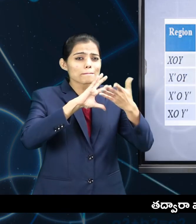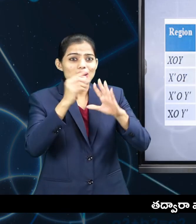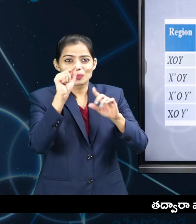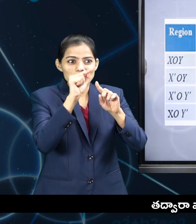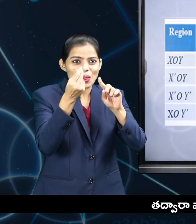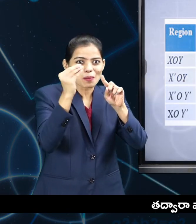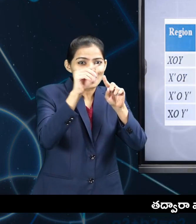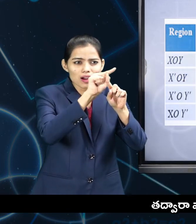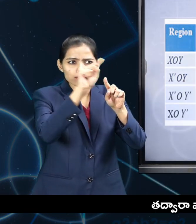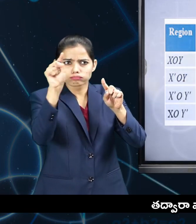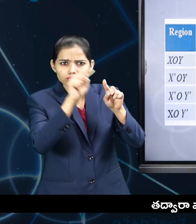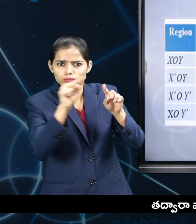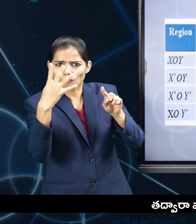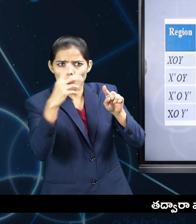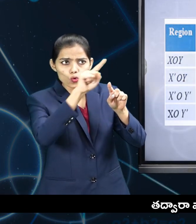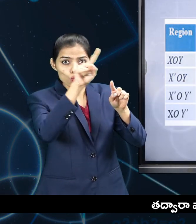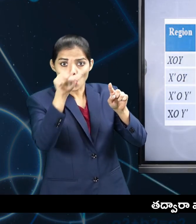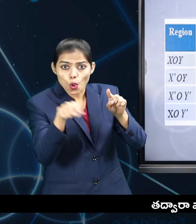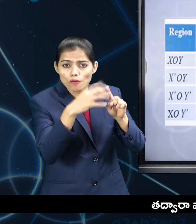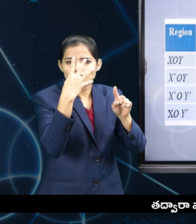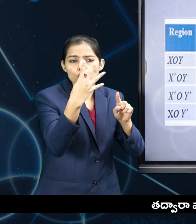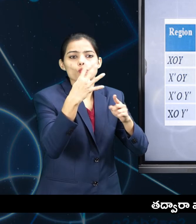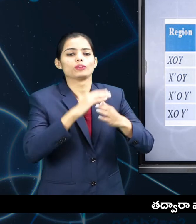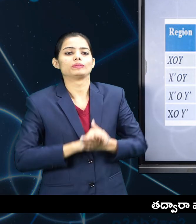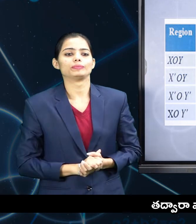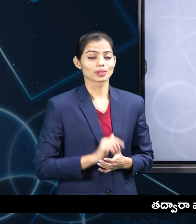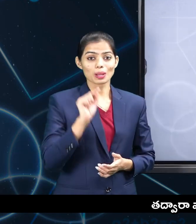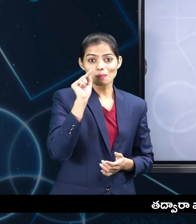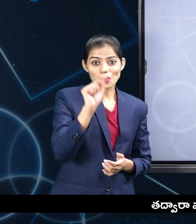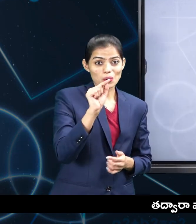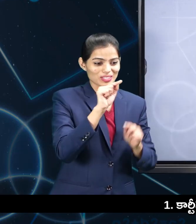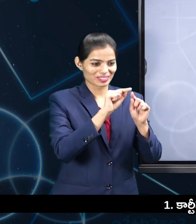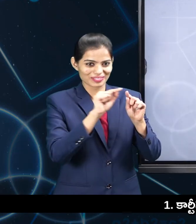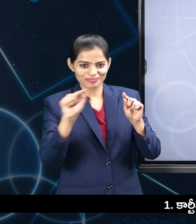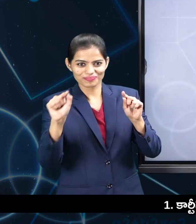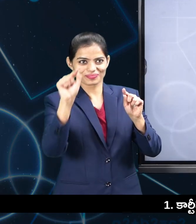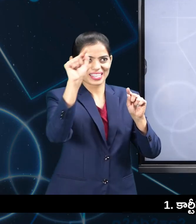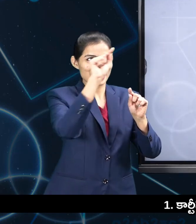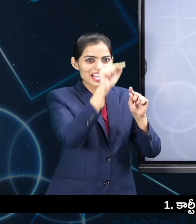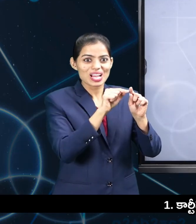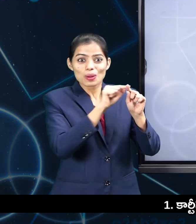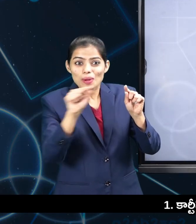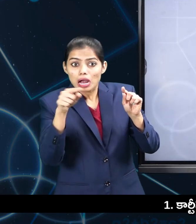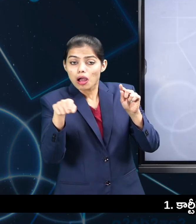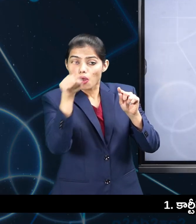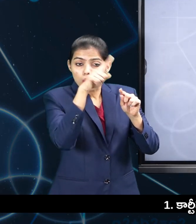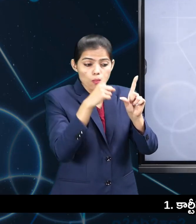తద్వారా వాటన్నింటికీ యాంటీ క్లాక్వైజ్ టూర్ జరుగుతుంది. 1. కార్టీసియన్ కోఆర్డినేట్